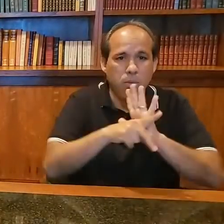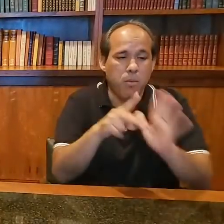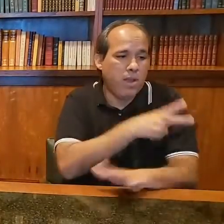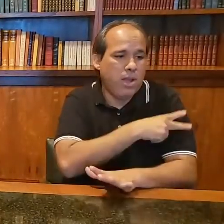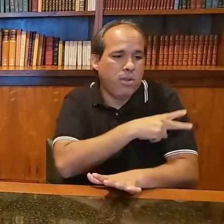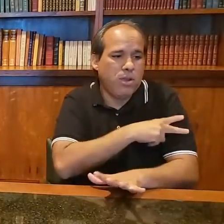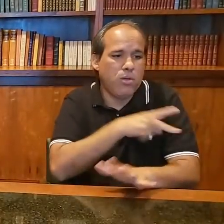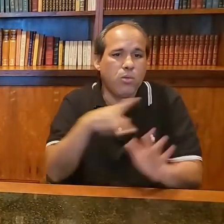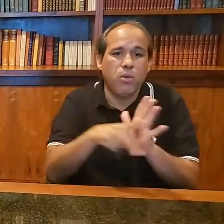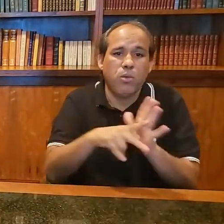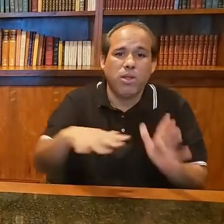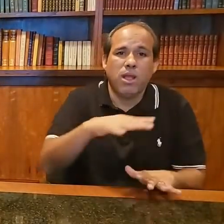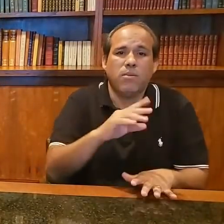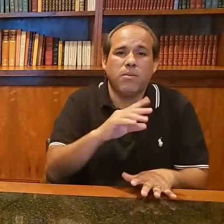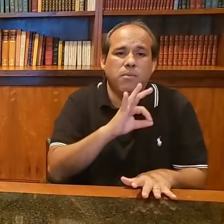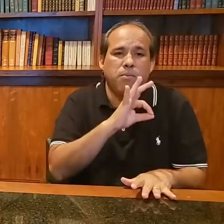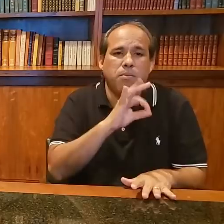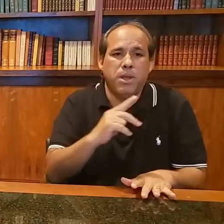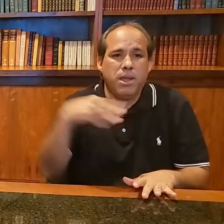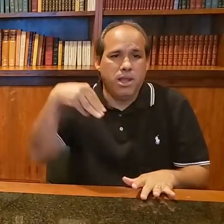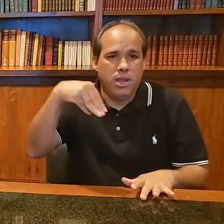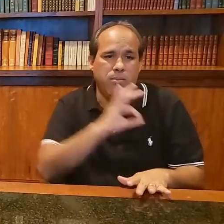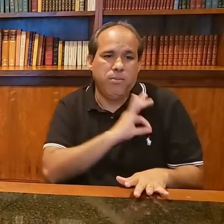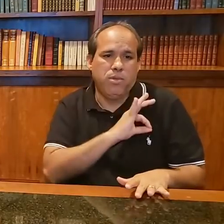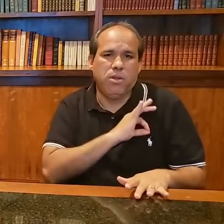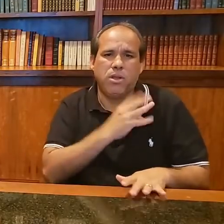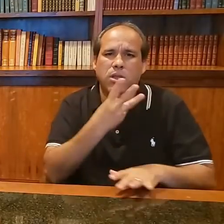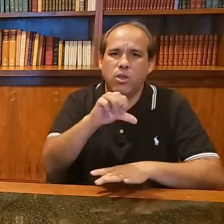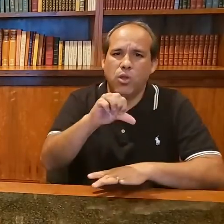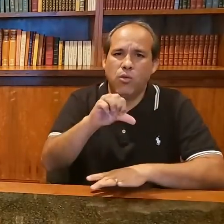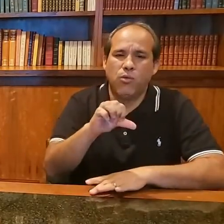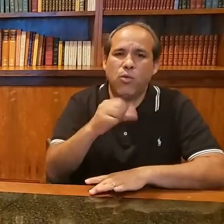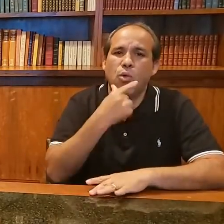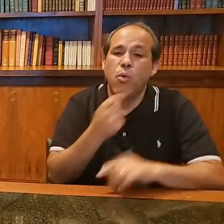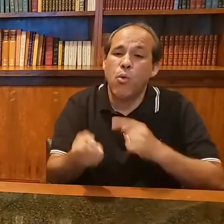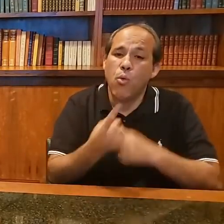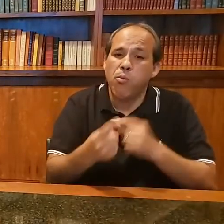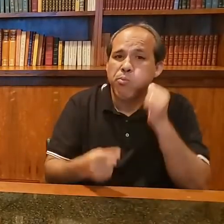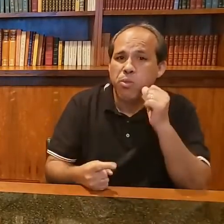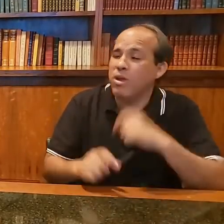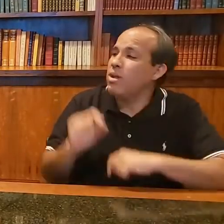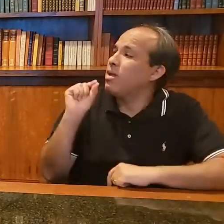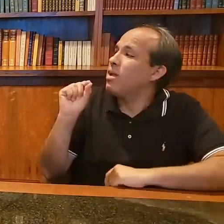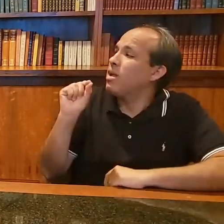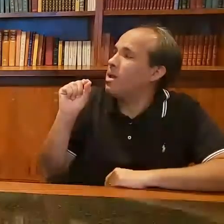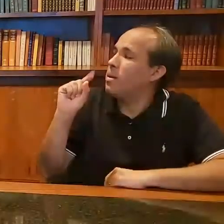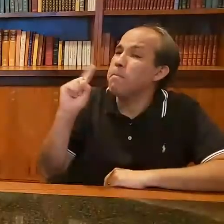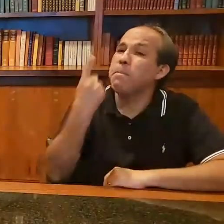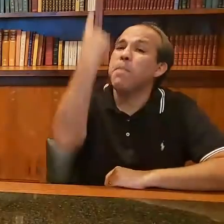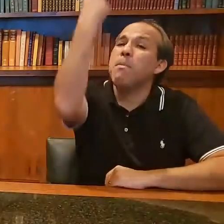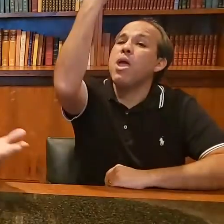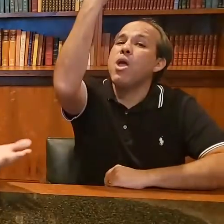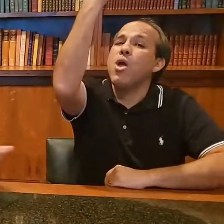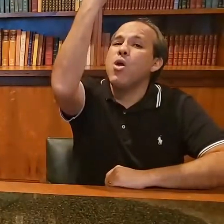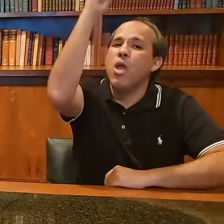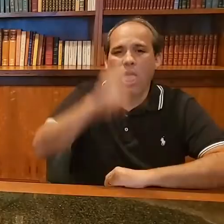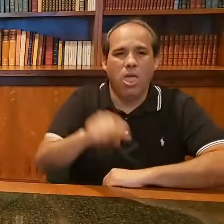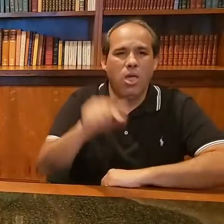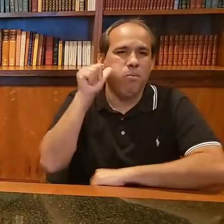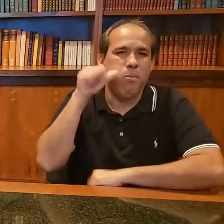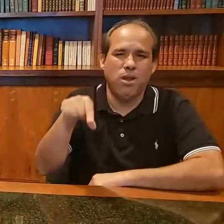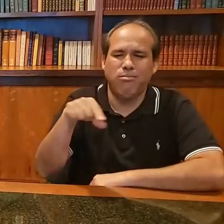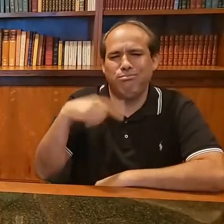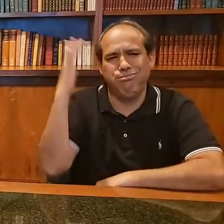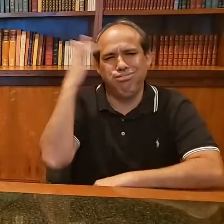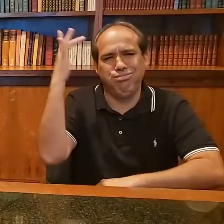aproximadamente 40 capitães, 39 homens, uma mulher. Adivinha quem foi 01 do curso? Oh, a mulher, pô. Lógico, elas estão